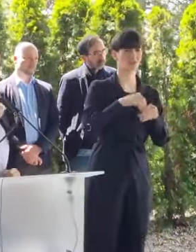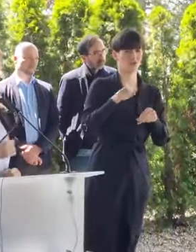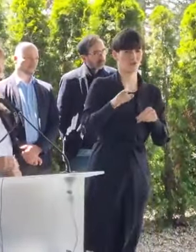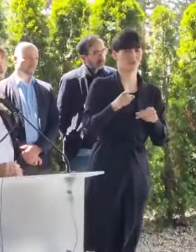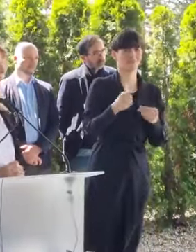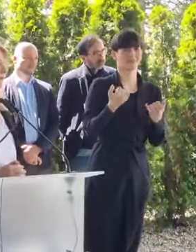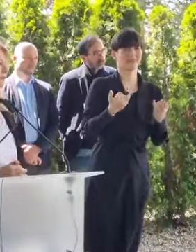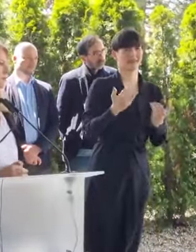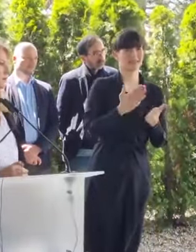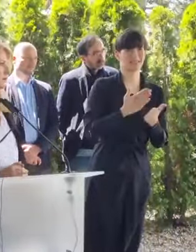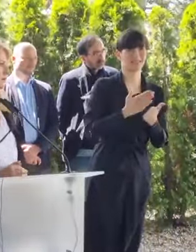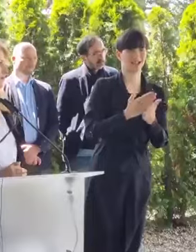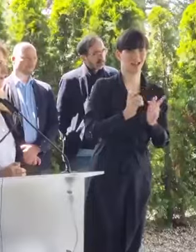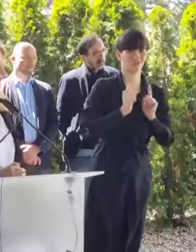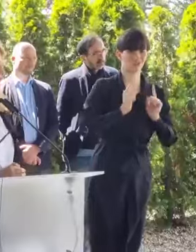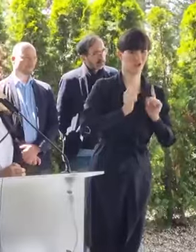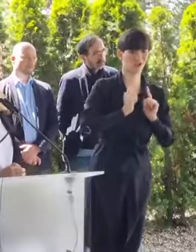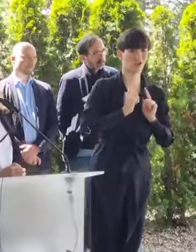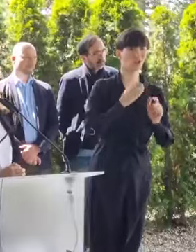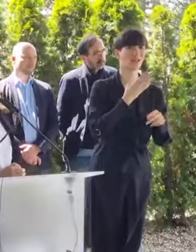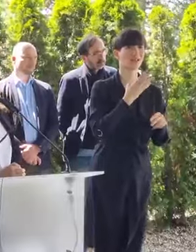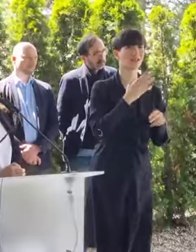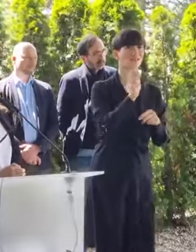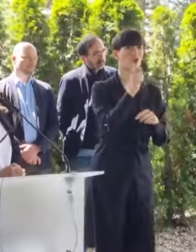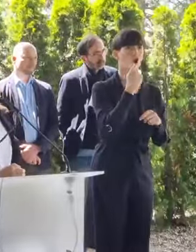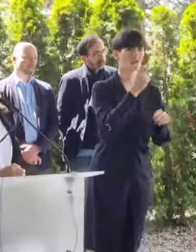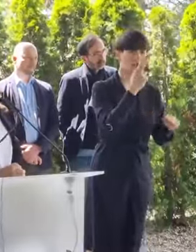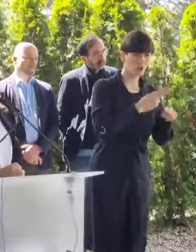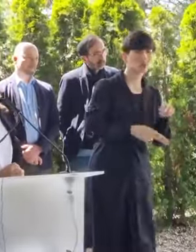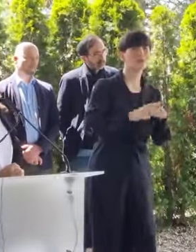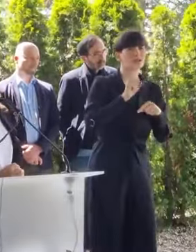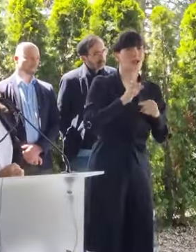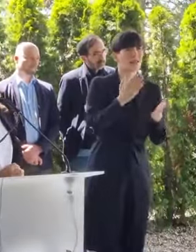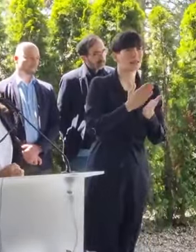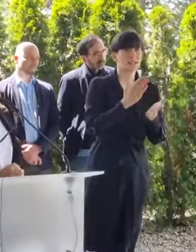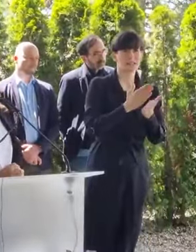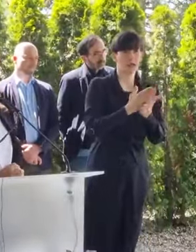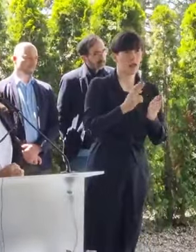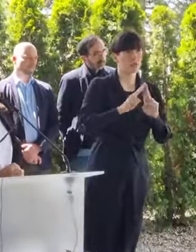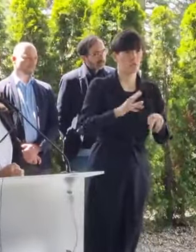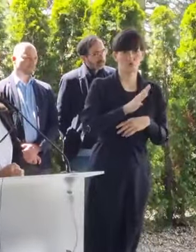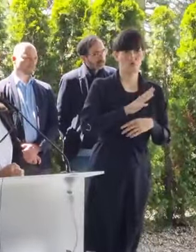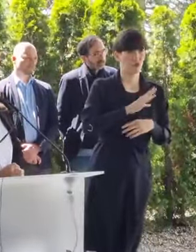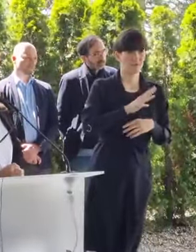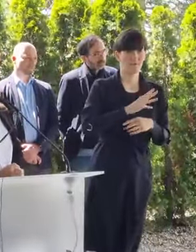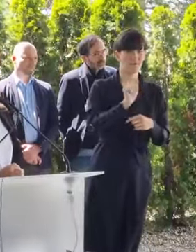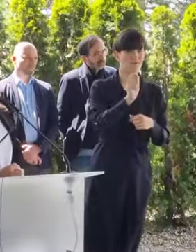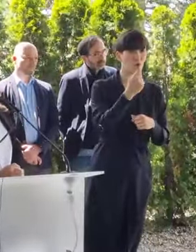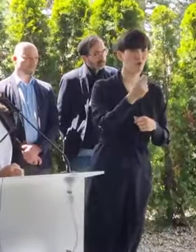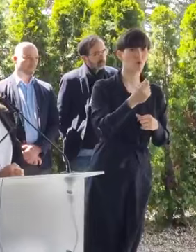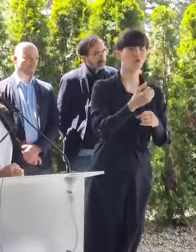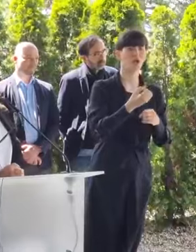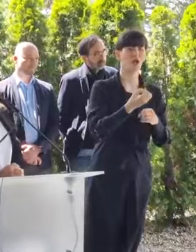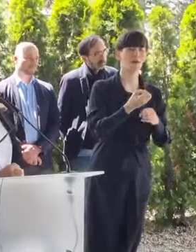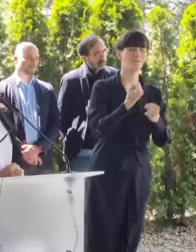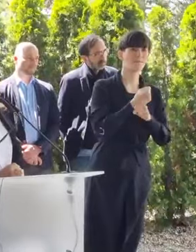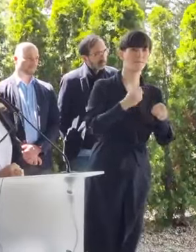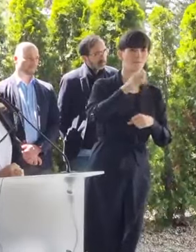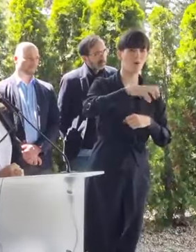sa pustili do obnovy. Aj vy ste spomínali, že ste boli na miestach, kde ľudia napriek tomu, že sú naďalej bombardovaní, sa pustili do